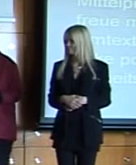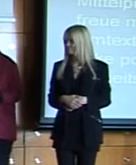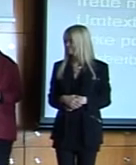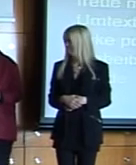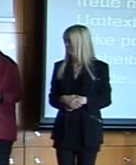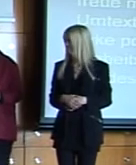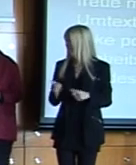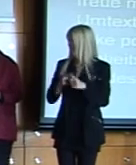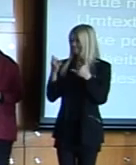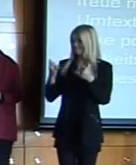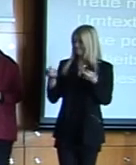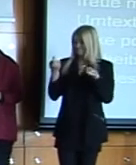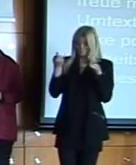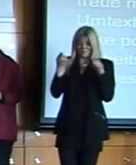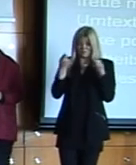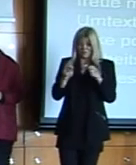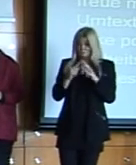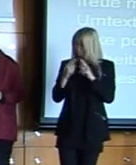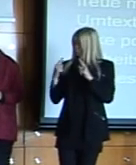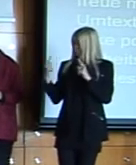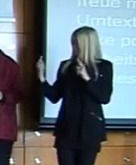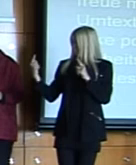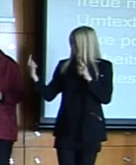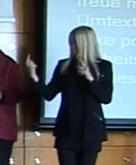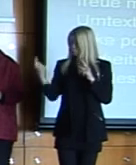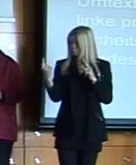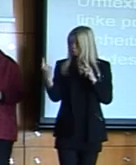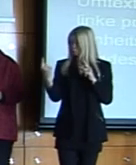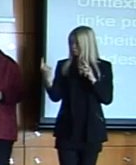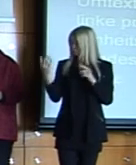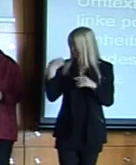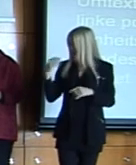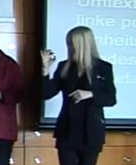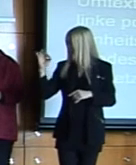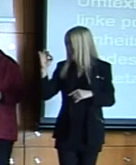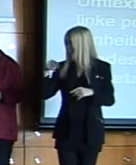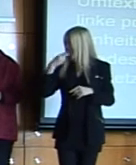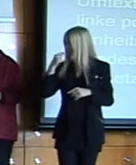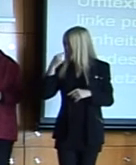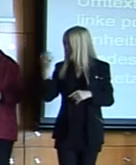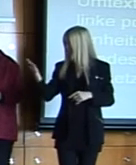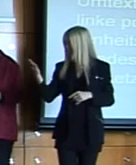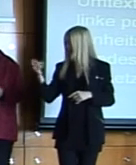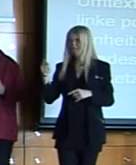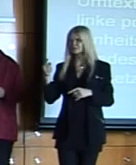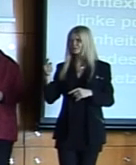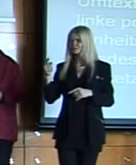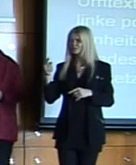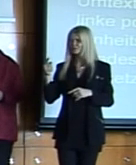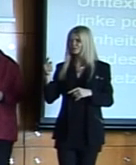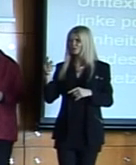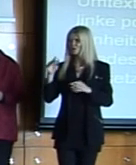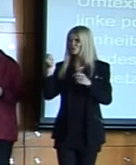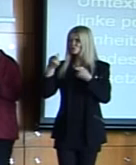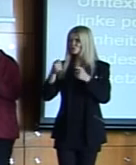Wenn diese Schlussrunde gefallen findet, das war jetzt ein guter Versprecher, oder? Schlusswunde, oje,